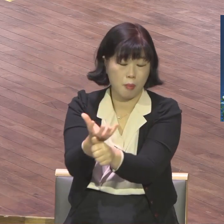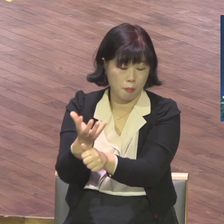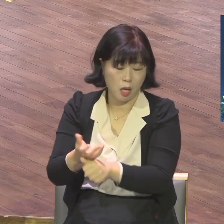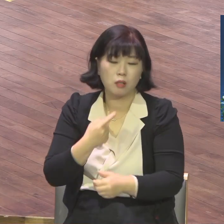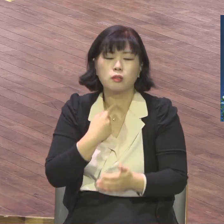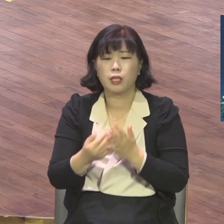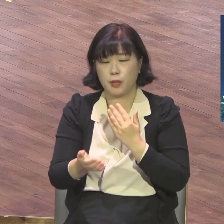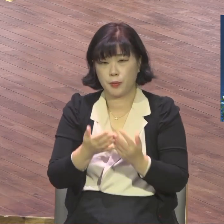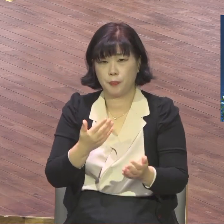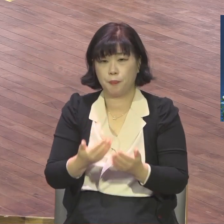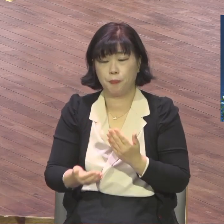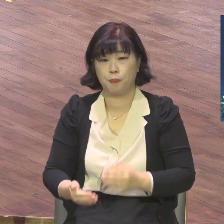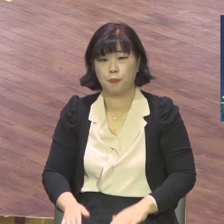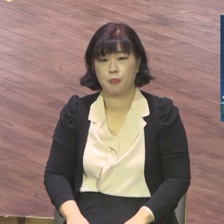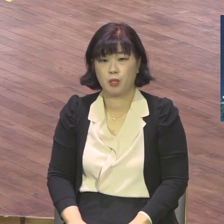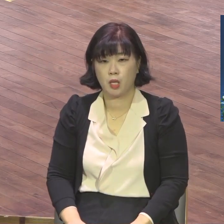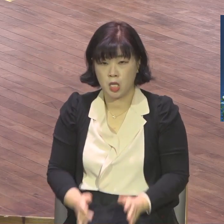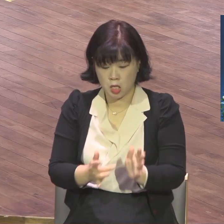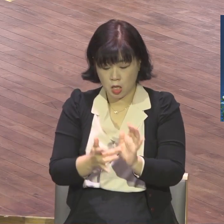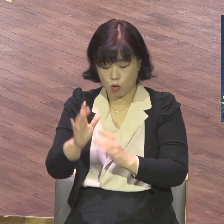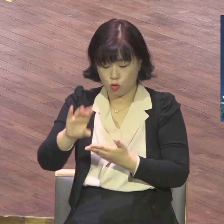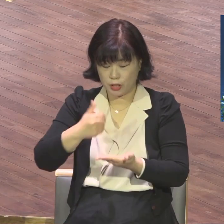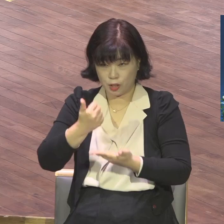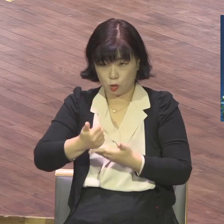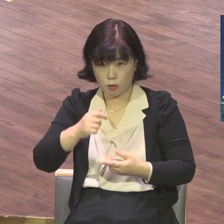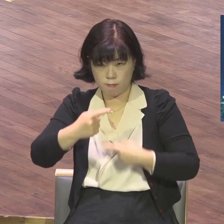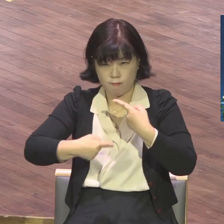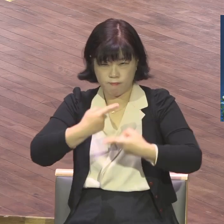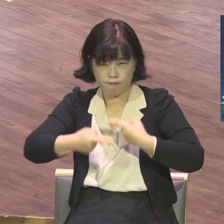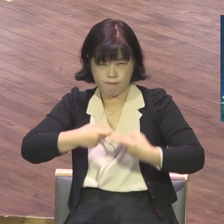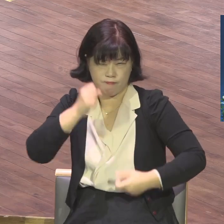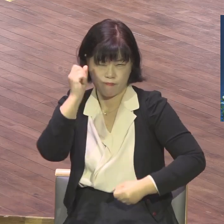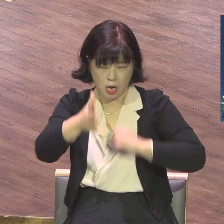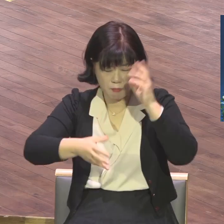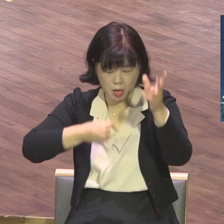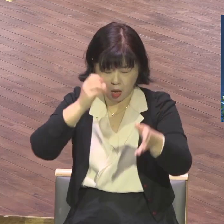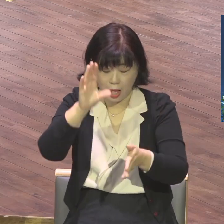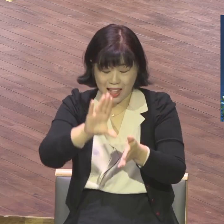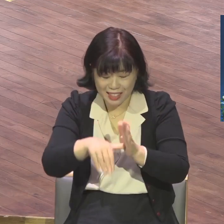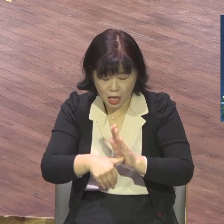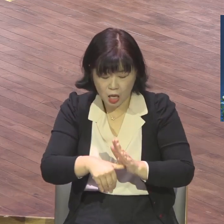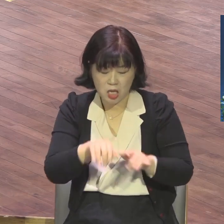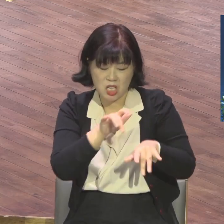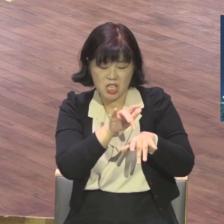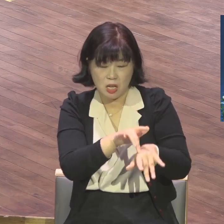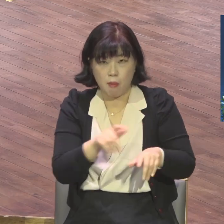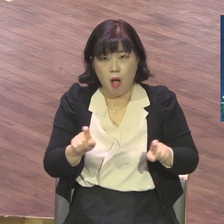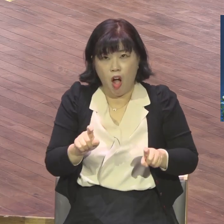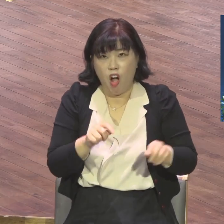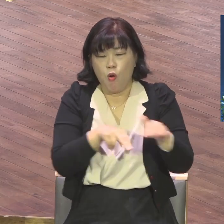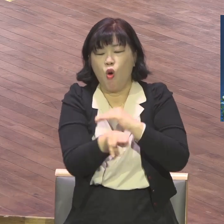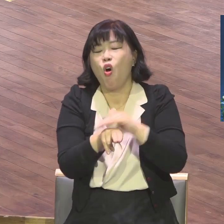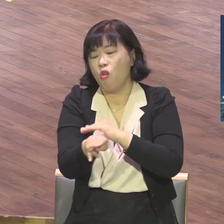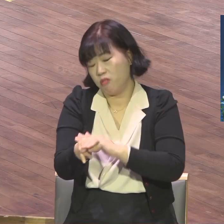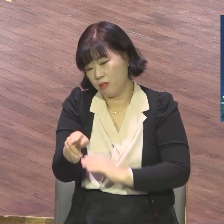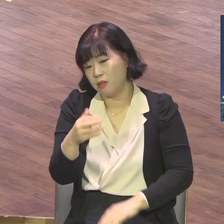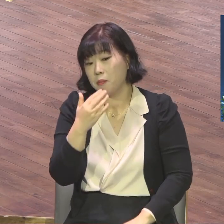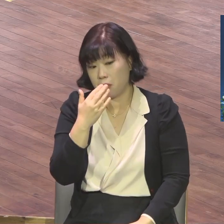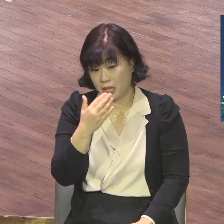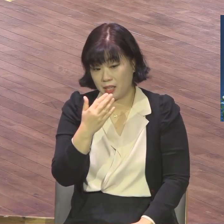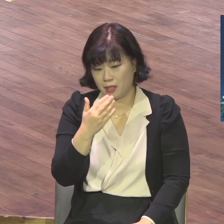앞에 흑암 세력은 벌벌 떨게 돼 있어요. 여러분 꿈자리가 시끄럽습니까? 여러분이 답답한 일이